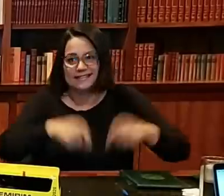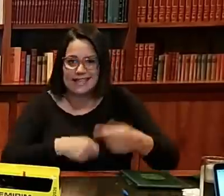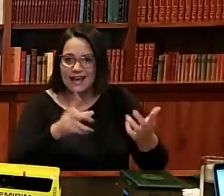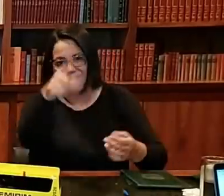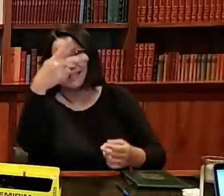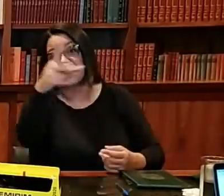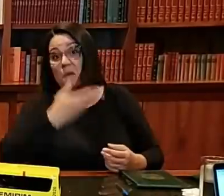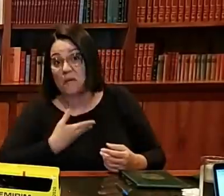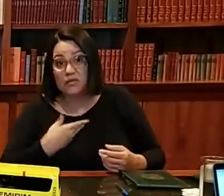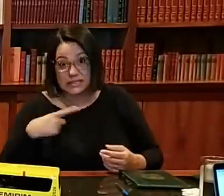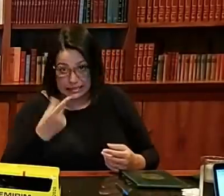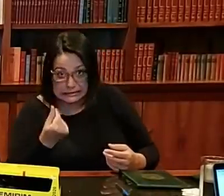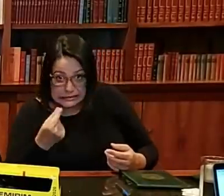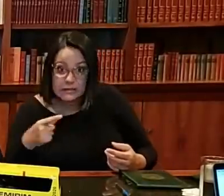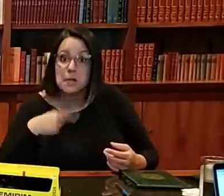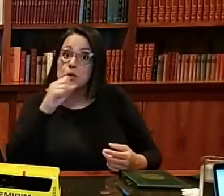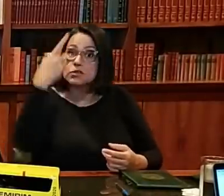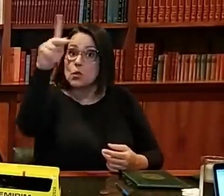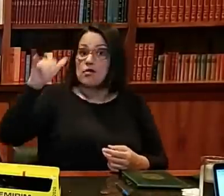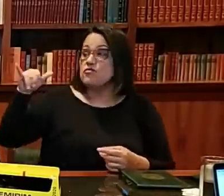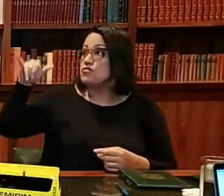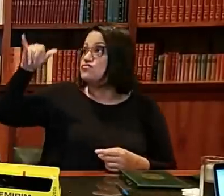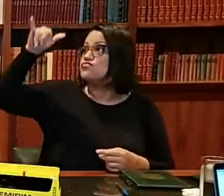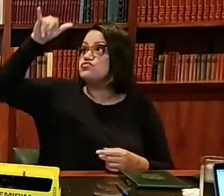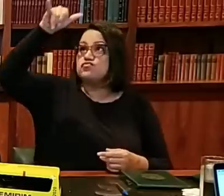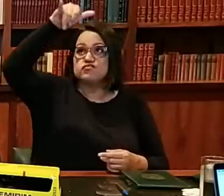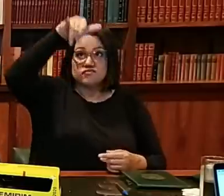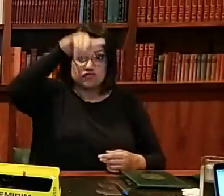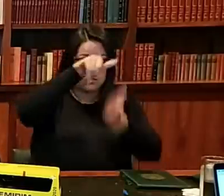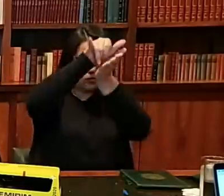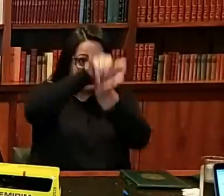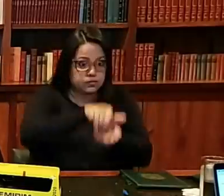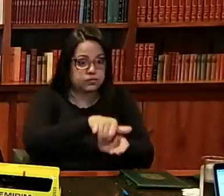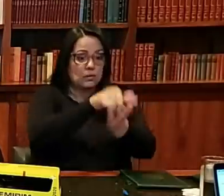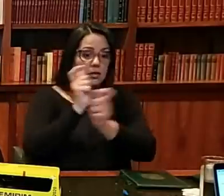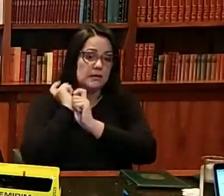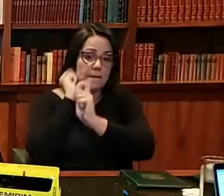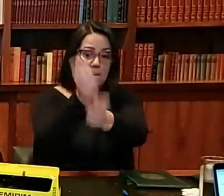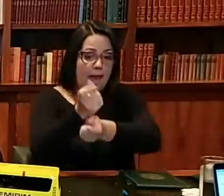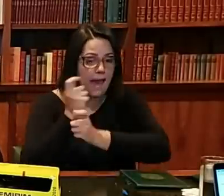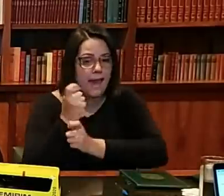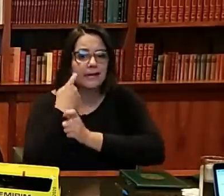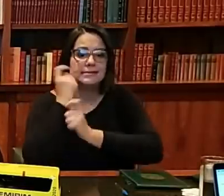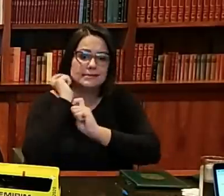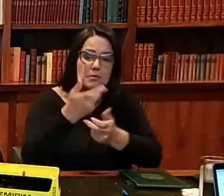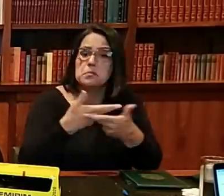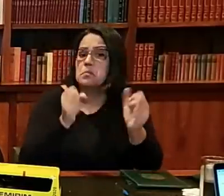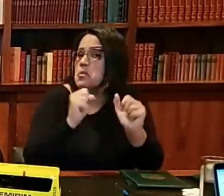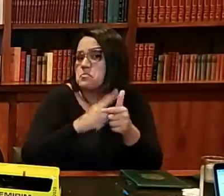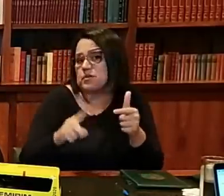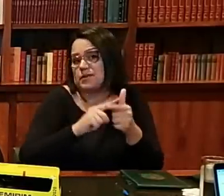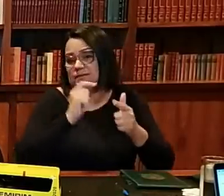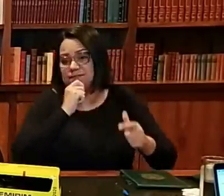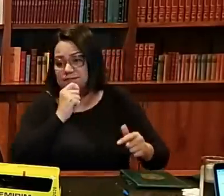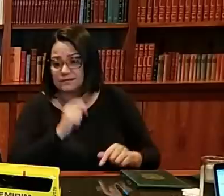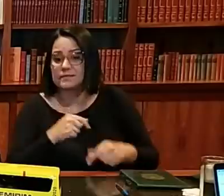Levar teu aviãozinho para um hidroavião para a região amazônica. Tá? E pode pescar, você posa e pesca, sem problema nenhum.